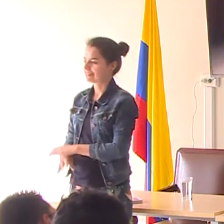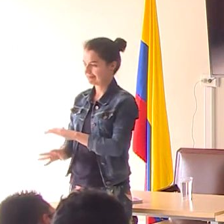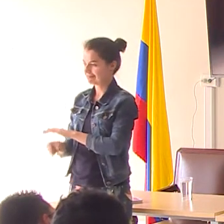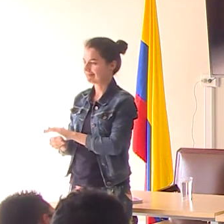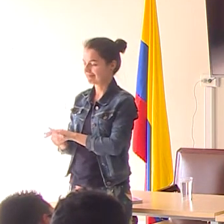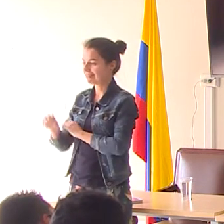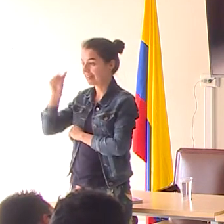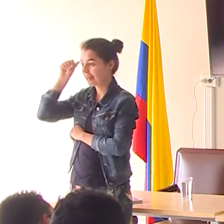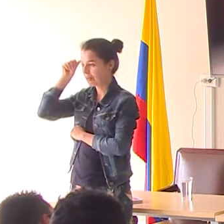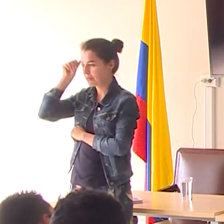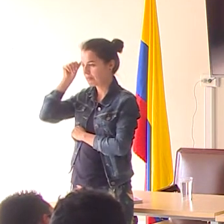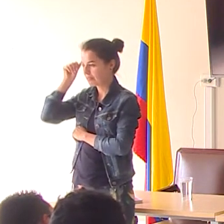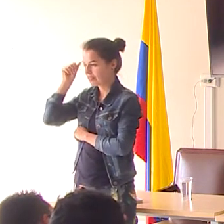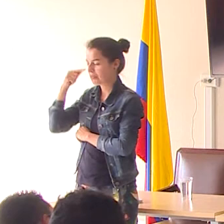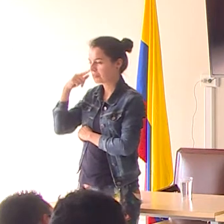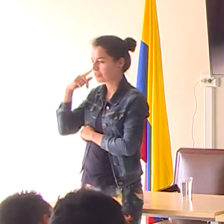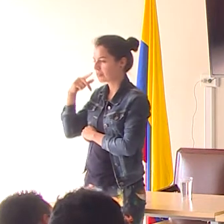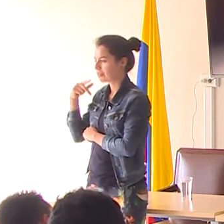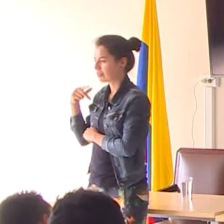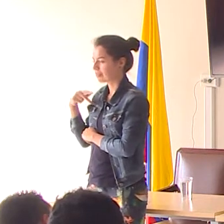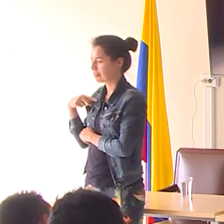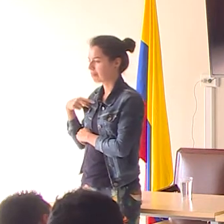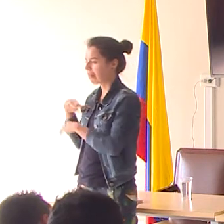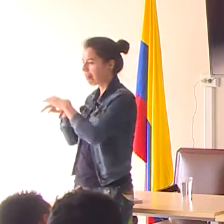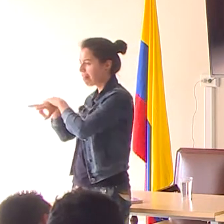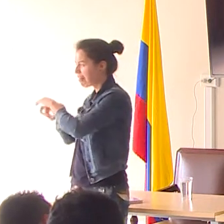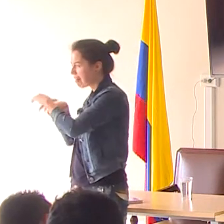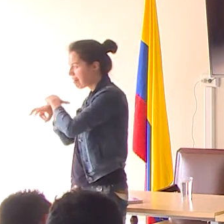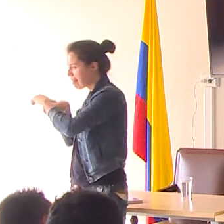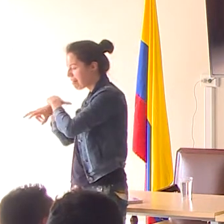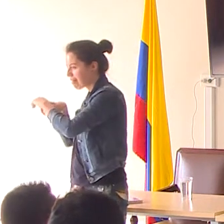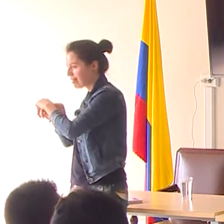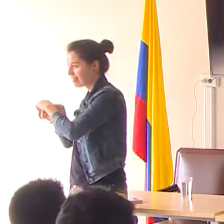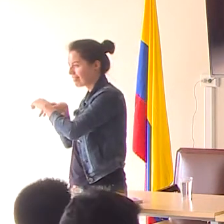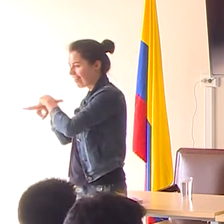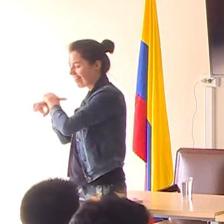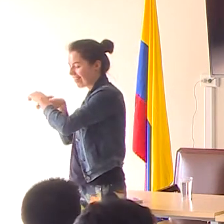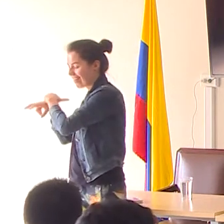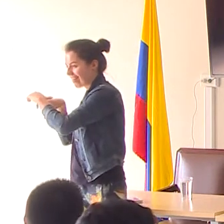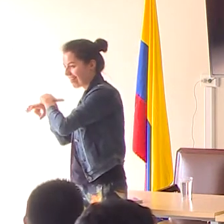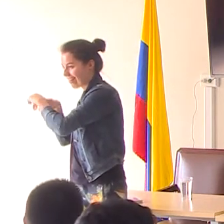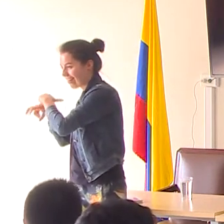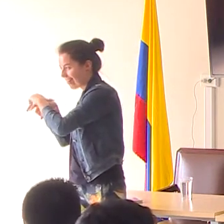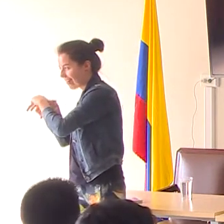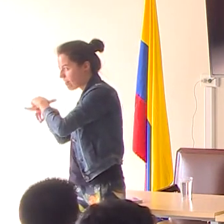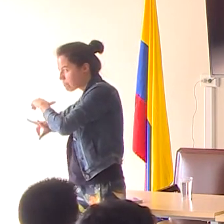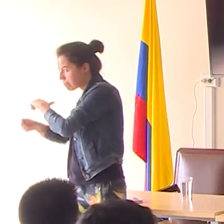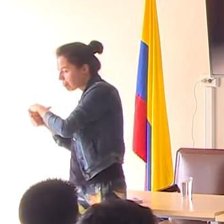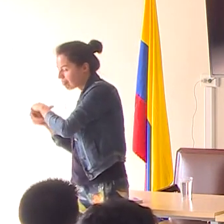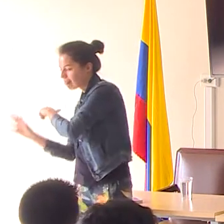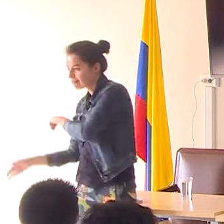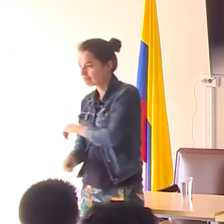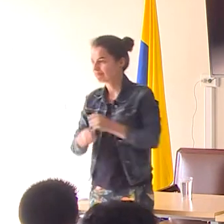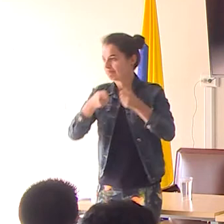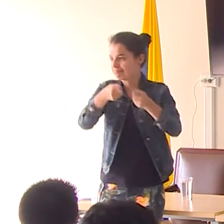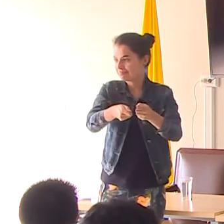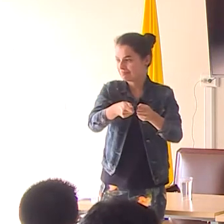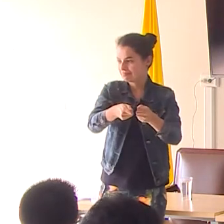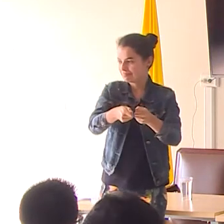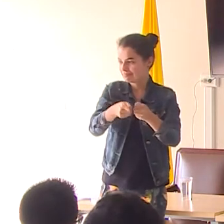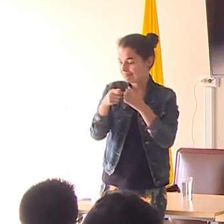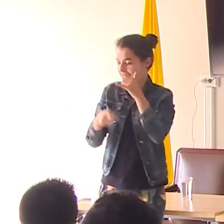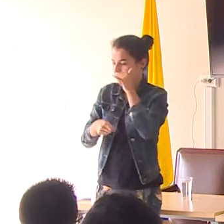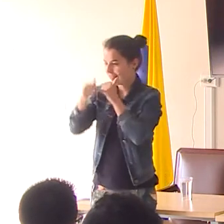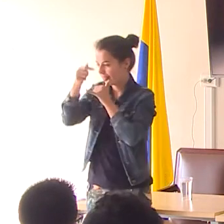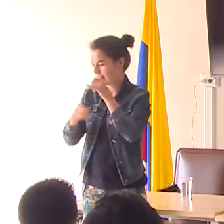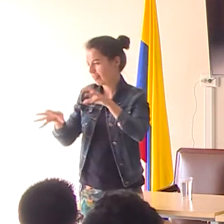de ese territorio y llevárselo afuera a otro lado digamos que nada es de ese valor que se produce de una actividad económica